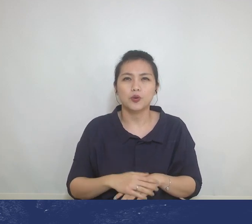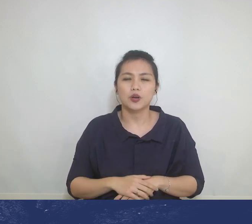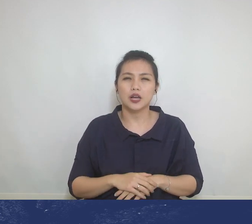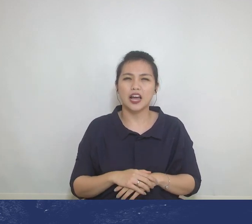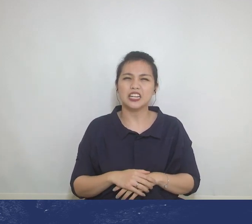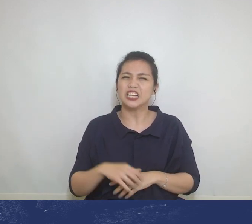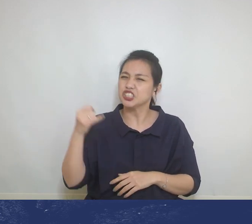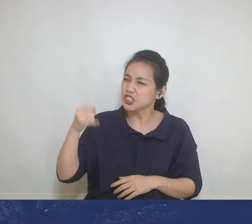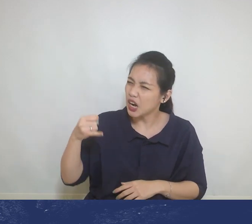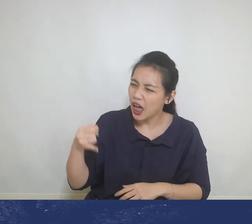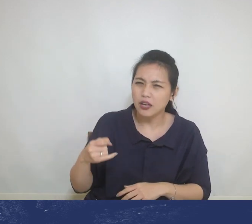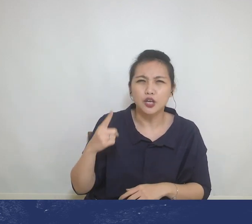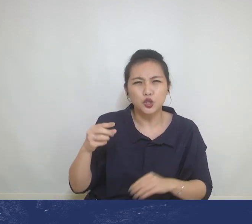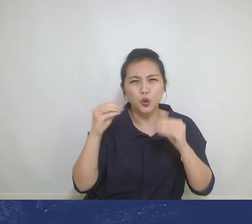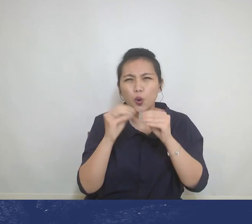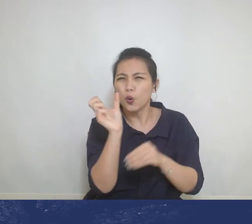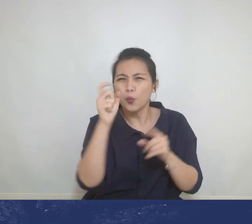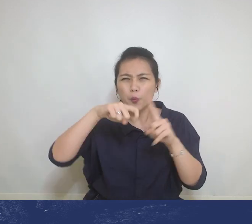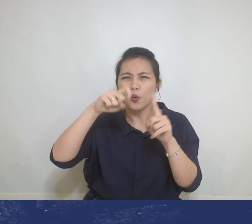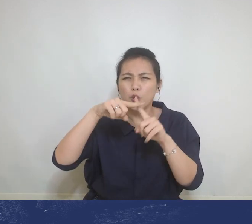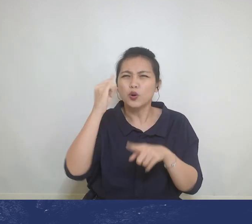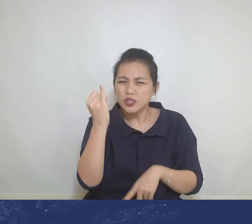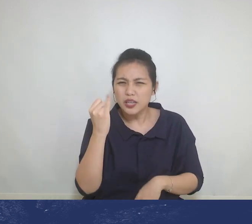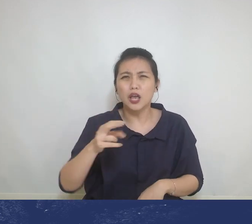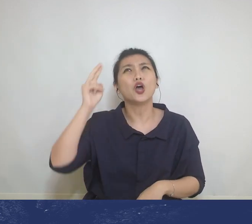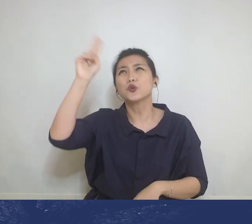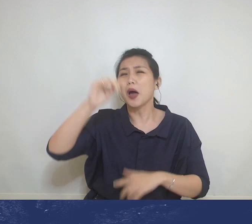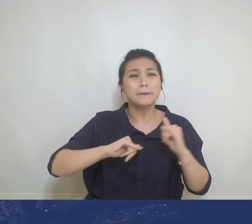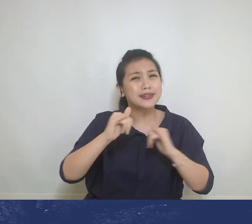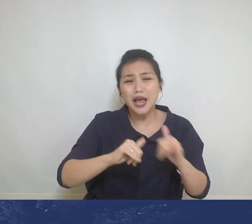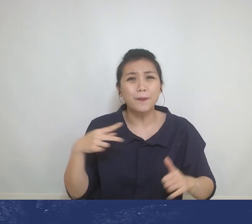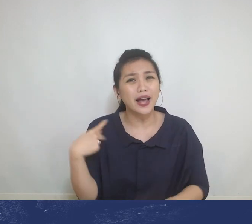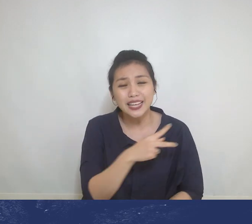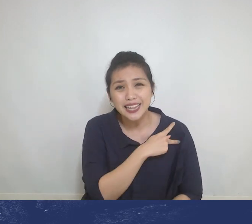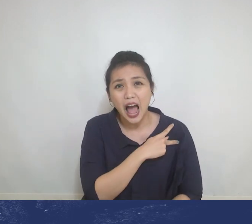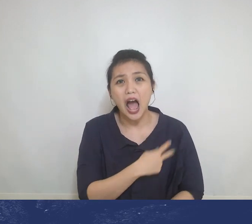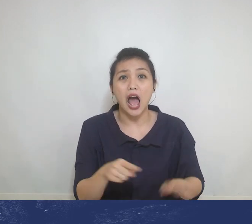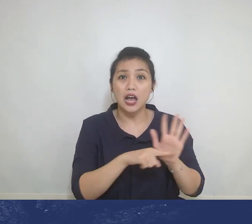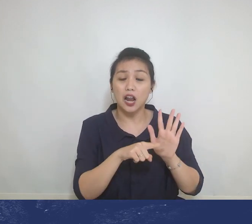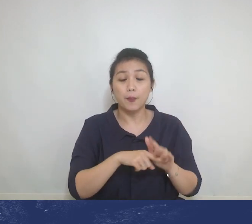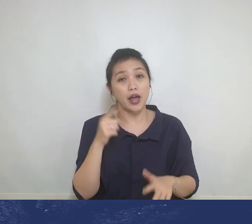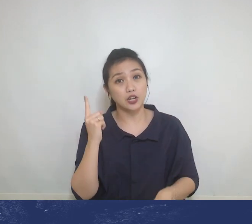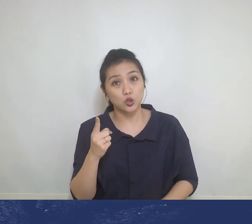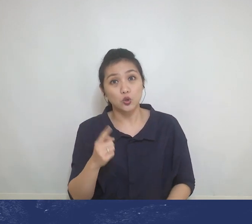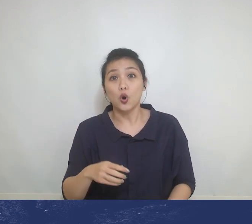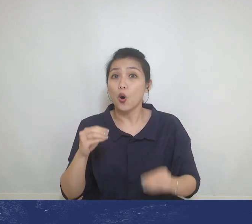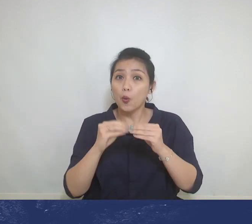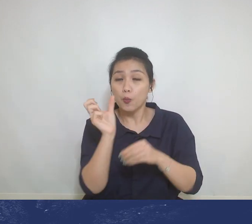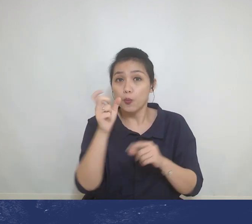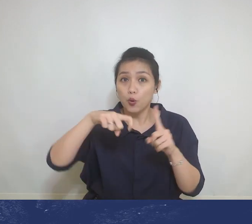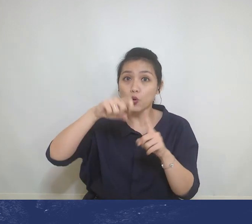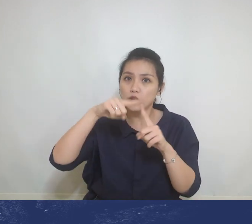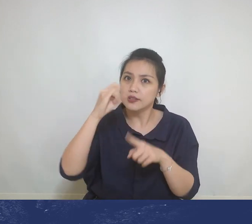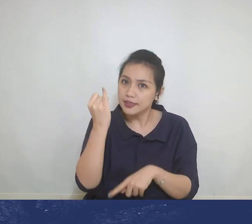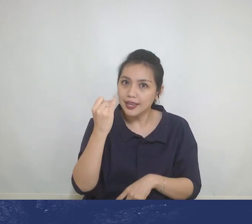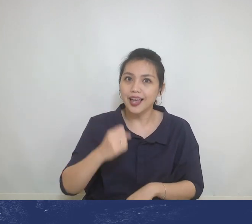kelemahan. Terpelecok kita ini adalah bukti kalau Tuhan itu bersama dengan kita. Terpelecok kita adalah bukti